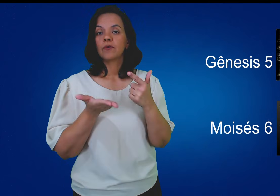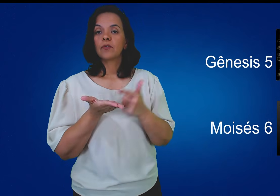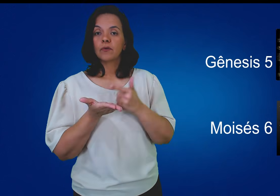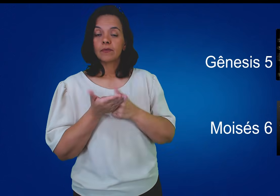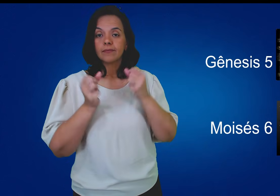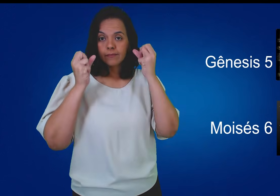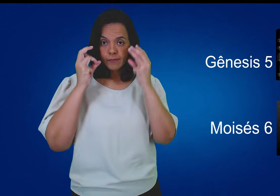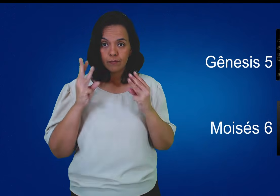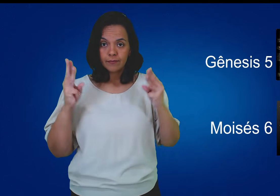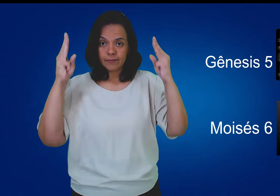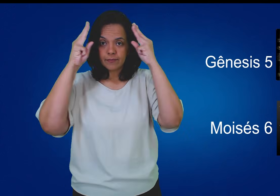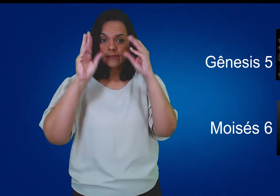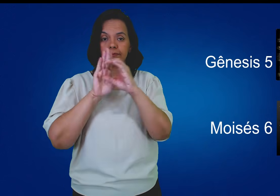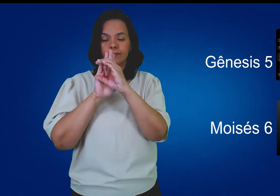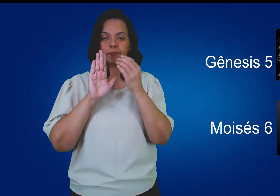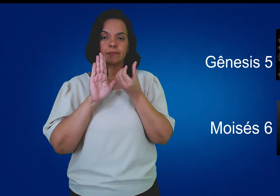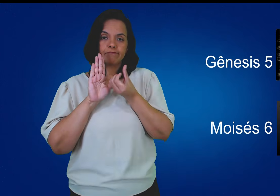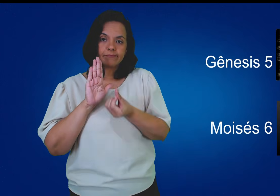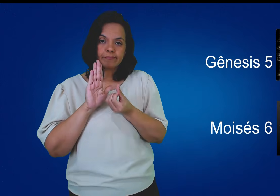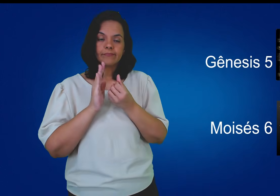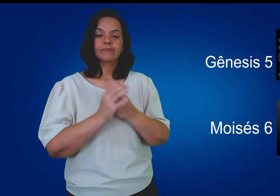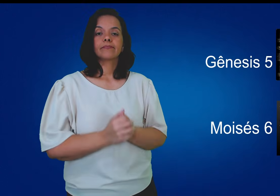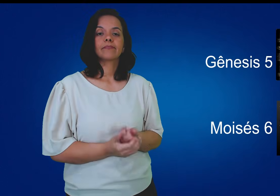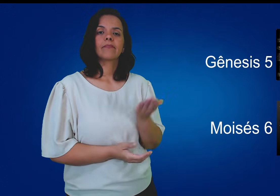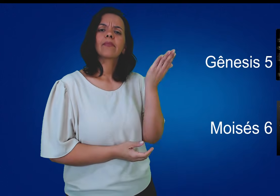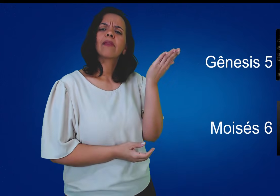e Convênios, o livro de Moisés, o capítulo 6.